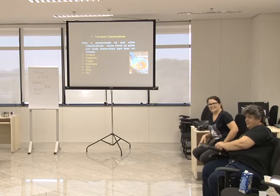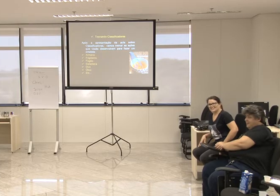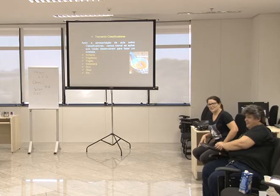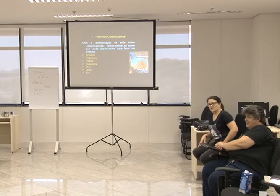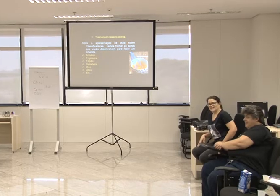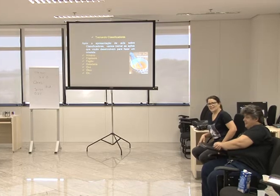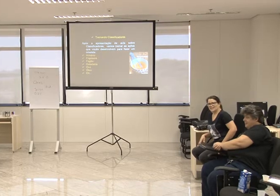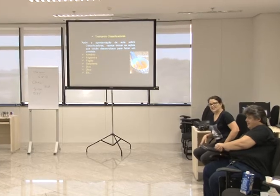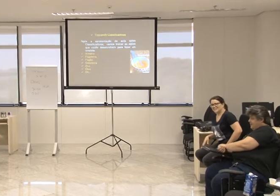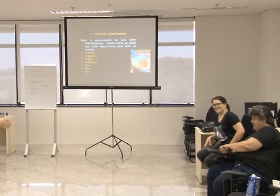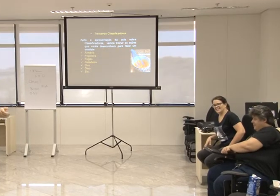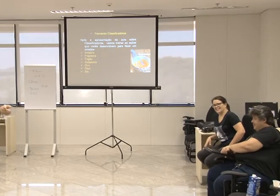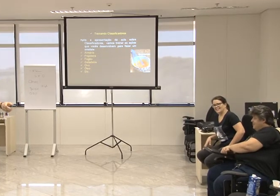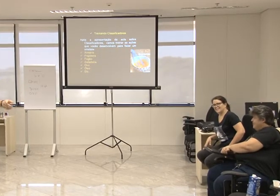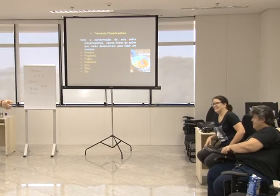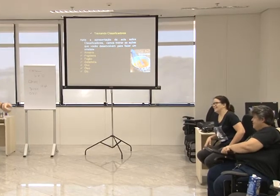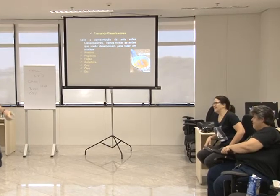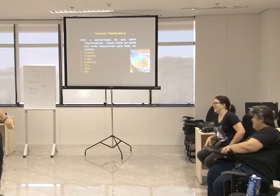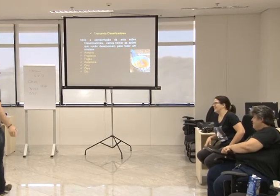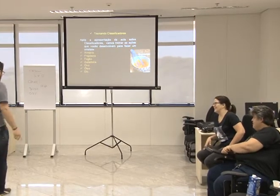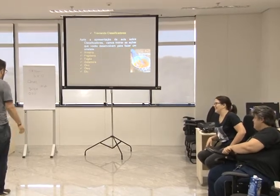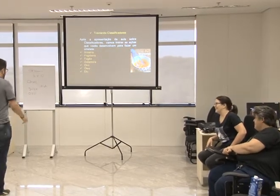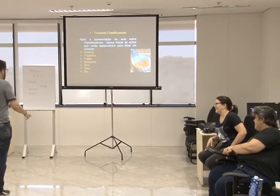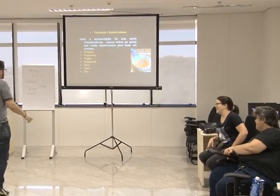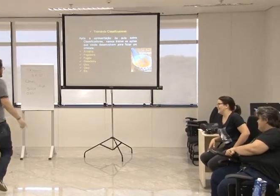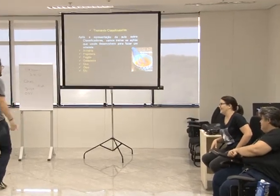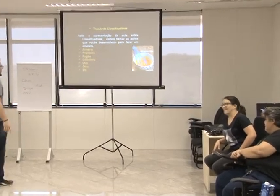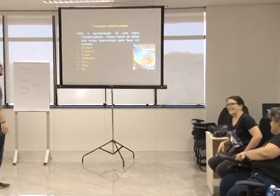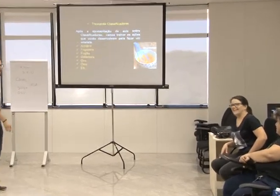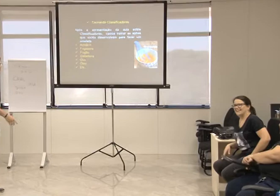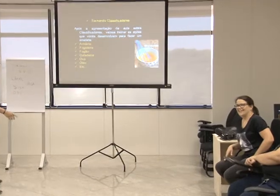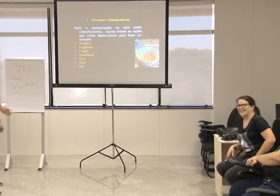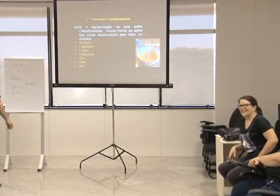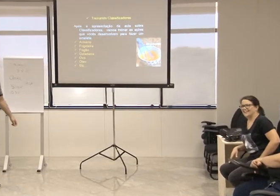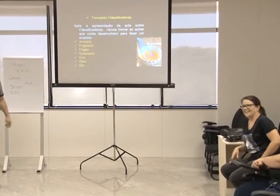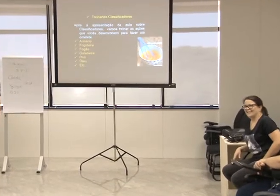Tô entendendo. Porque ela faz bem, ela faz bem. Eu não posso, eu vou Ela não pode porque tá de barriga cheia.